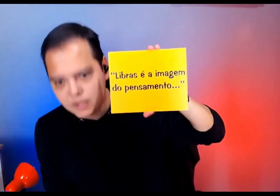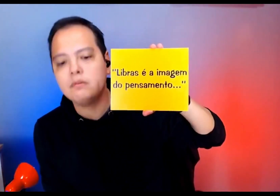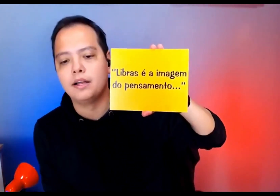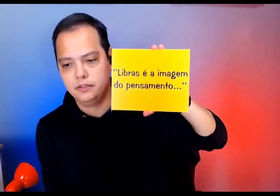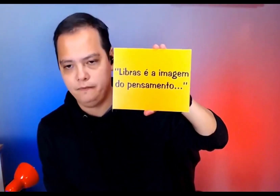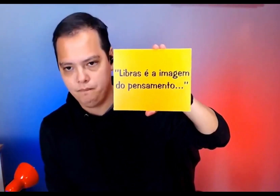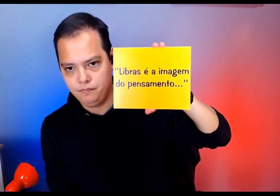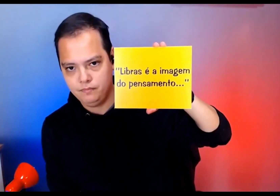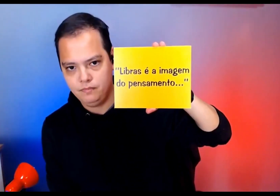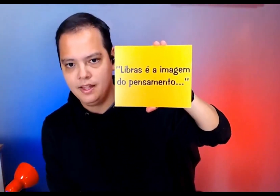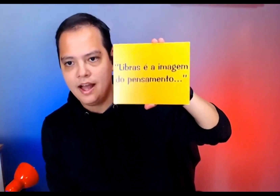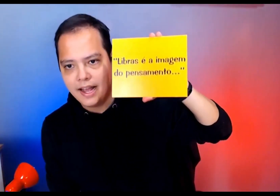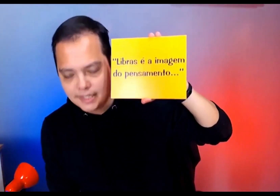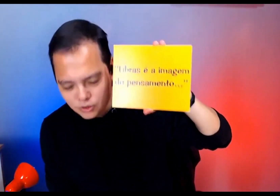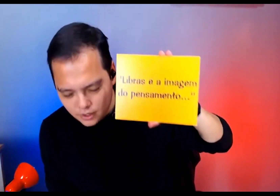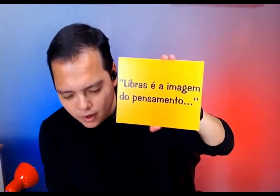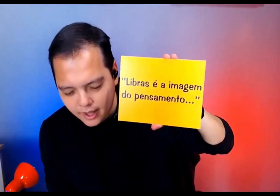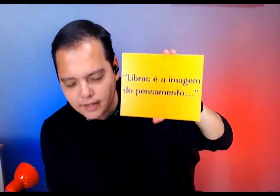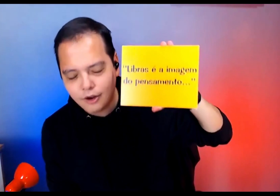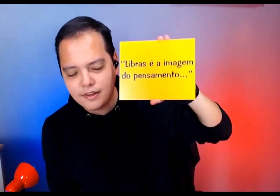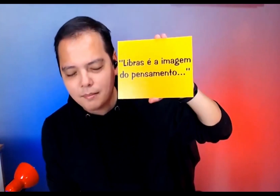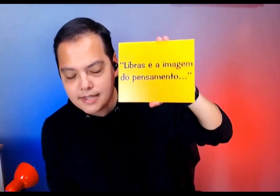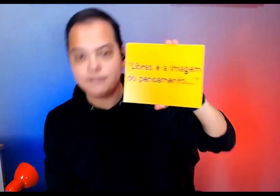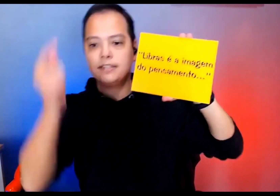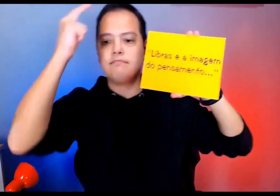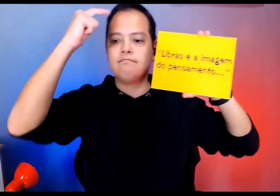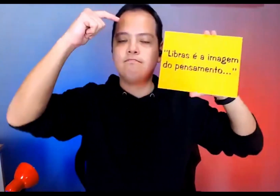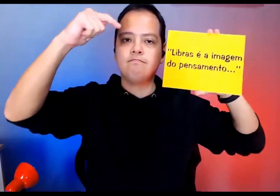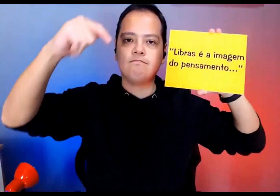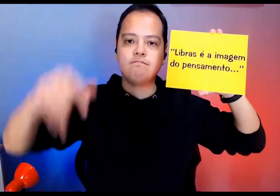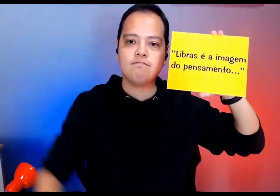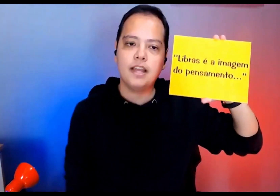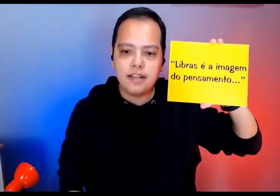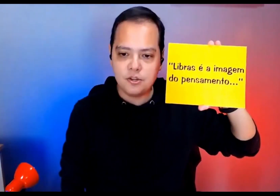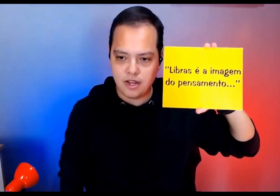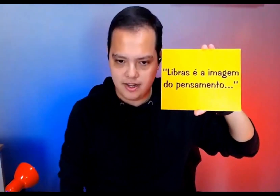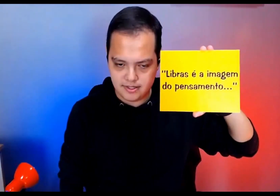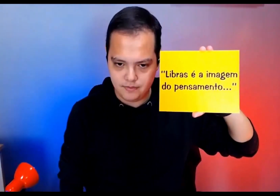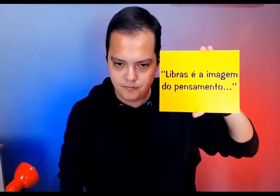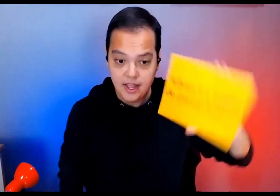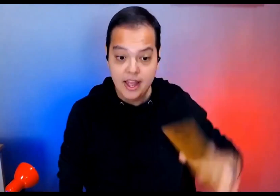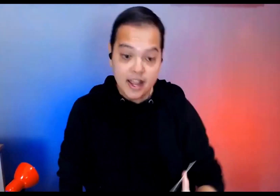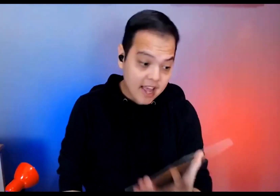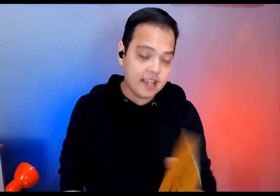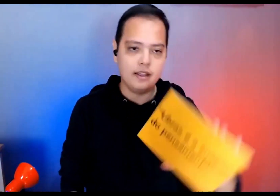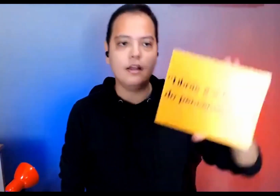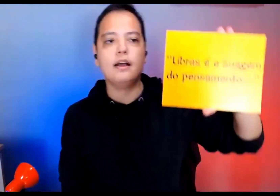ela. Aí você sonha com ela e talvez amanhã você fale assim, entendi o que ela quer dizer. E aí,